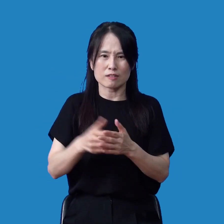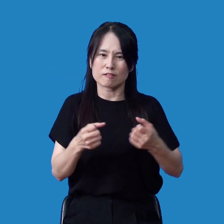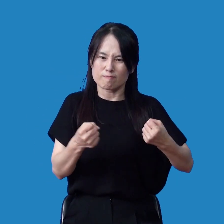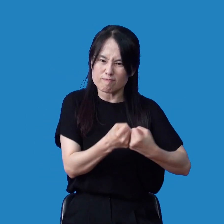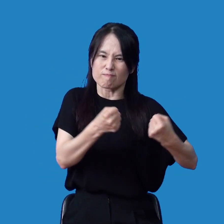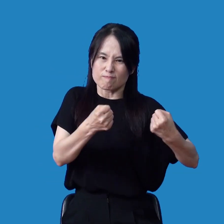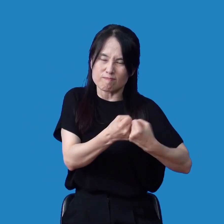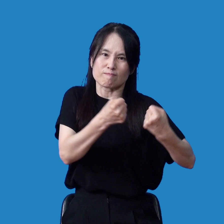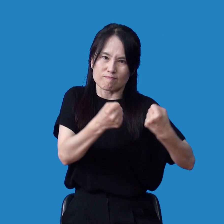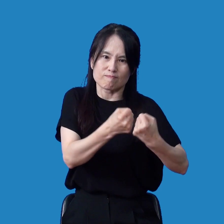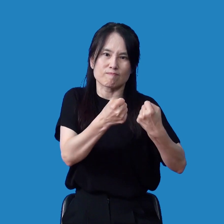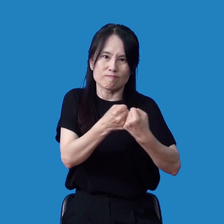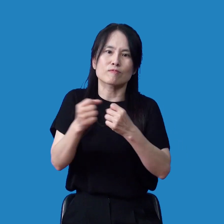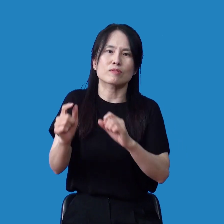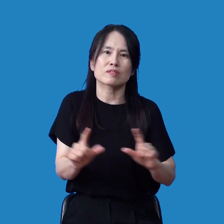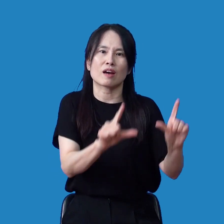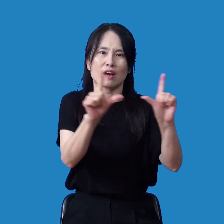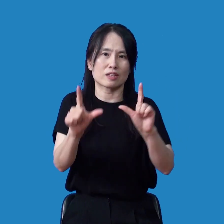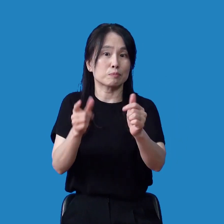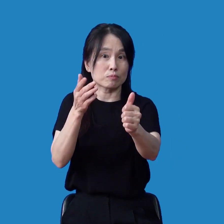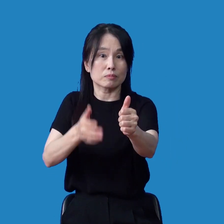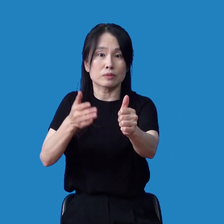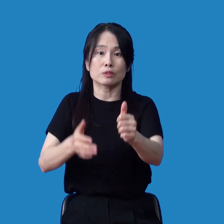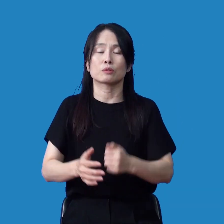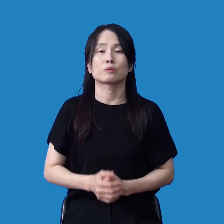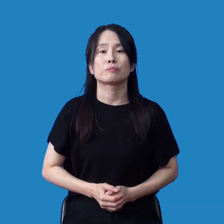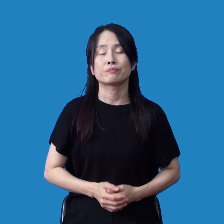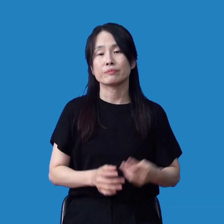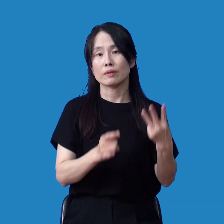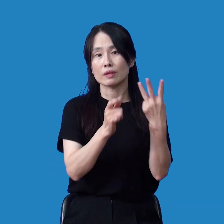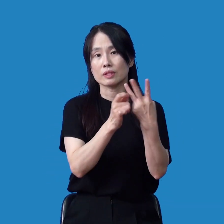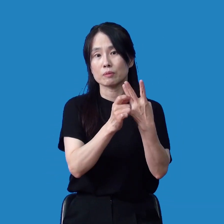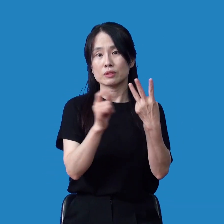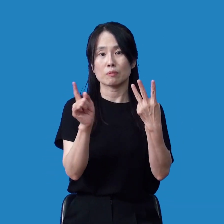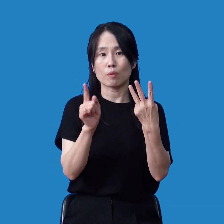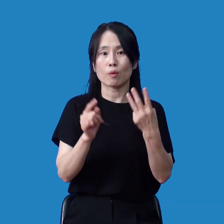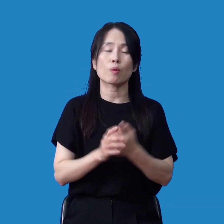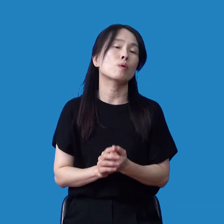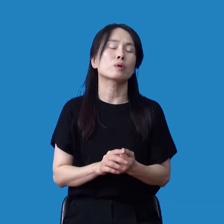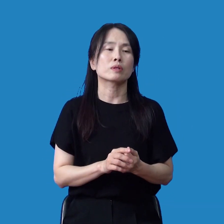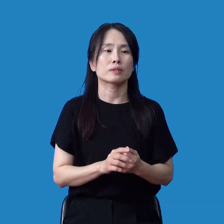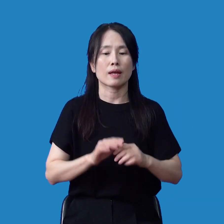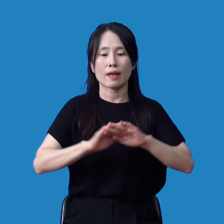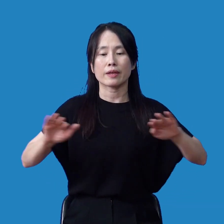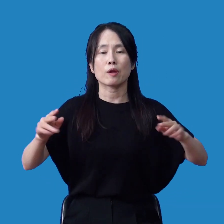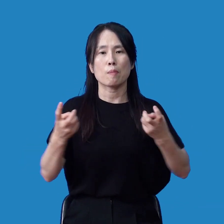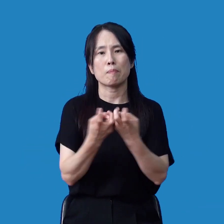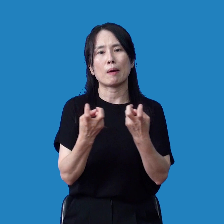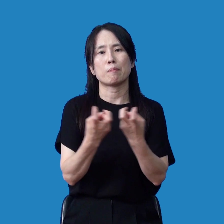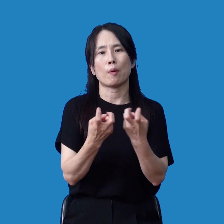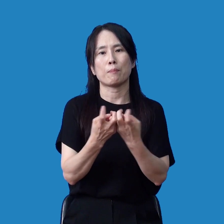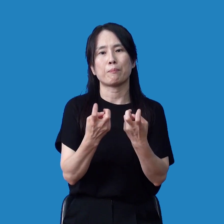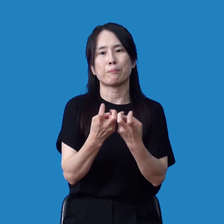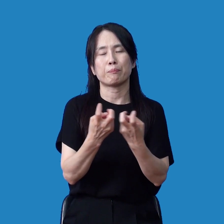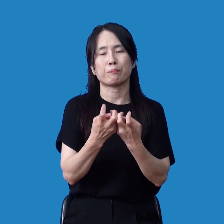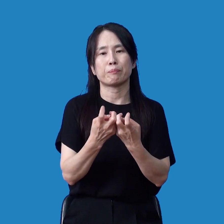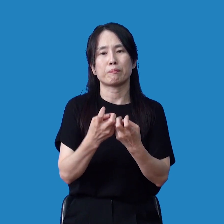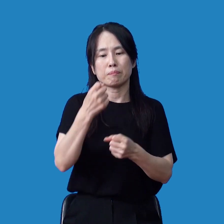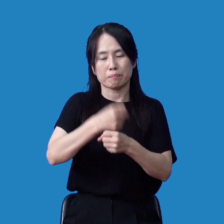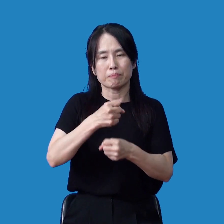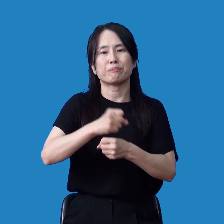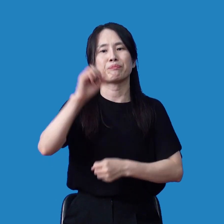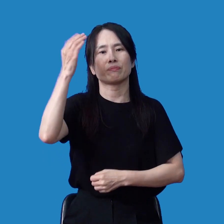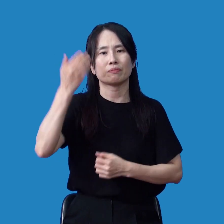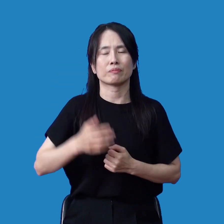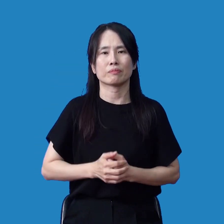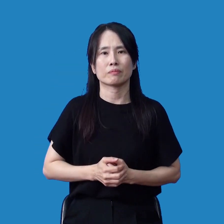저항하며 나아가야 됩니다. 그리고 세 번째로는 대한문화를 창조해 가야 합니다. 이